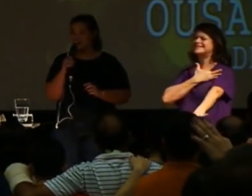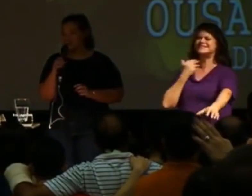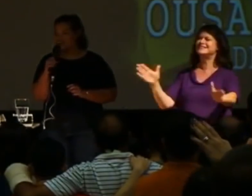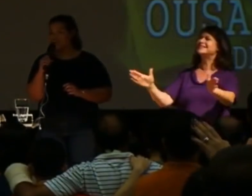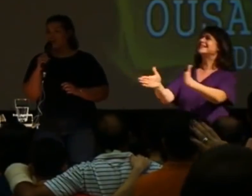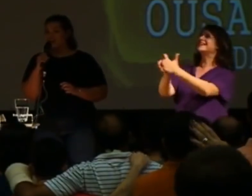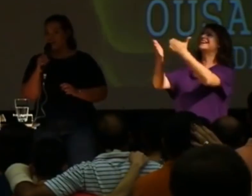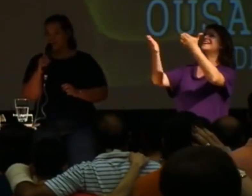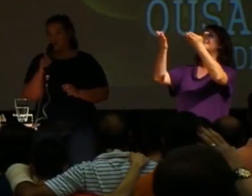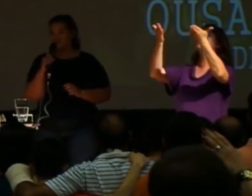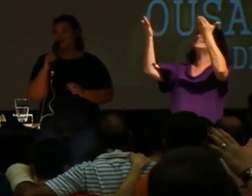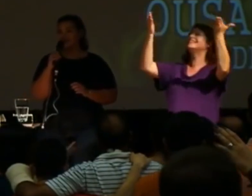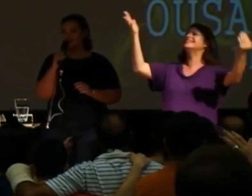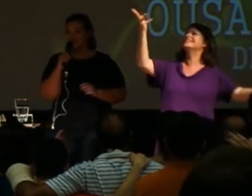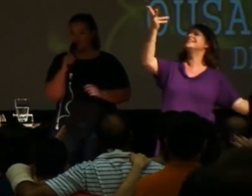impressionante,